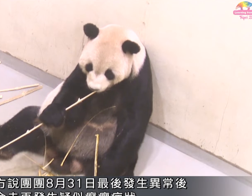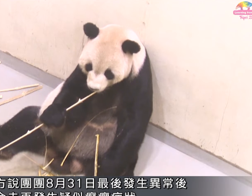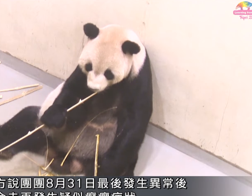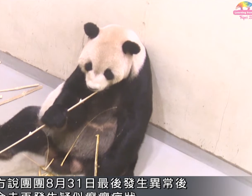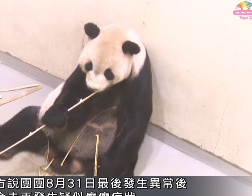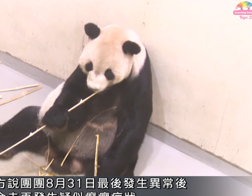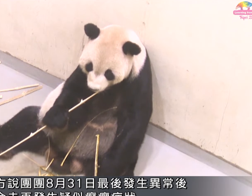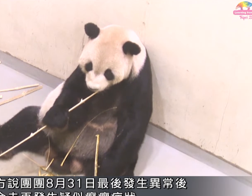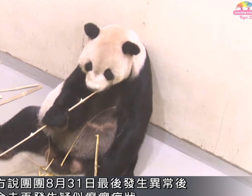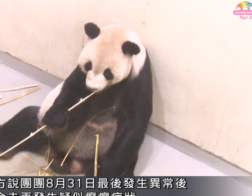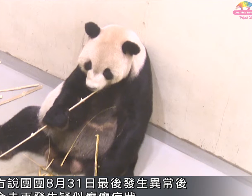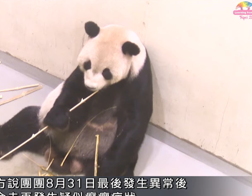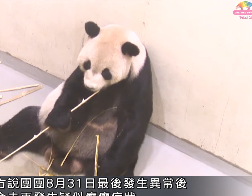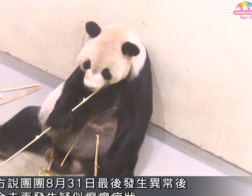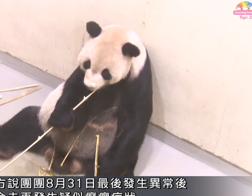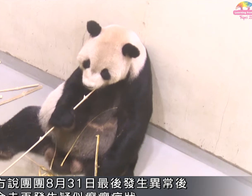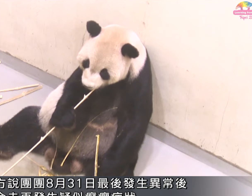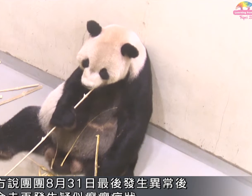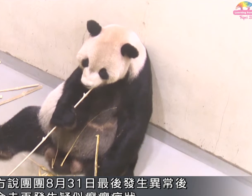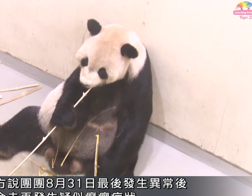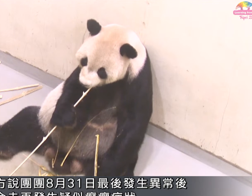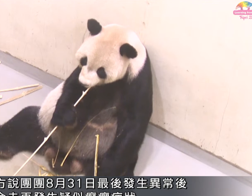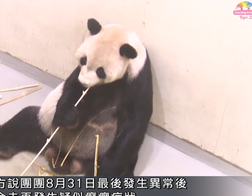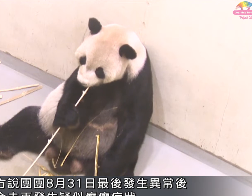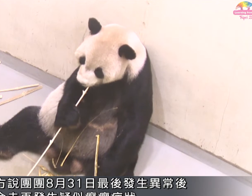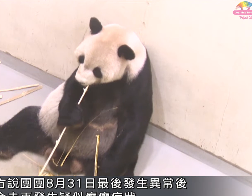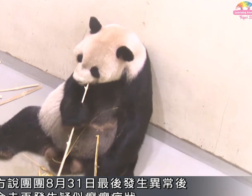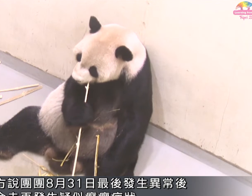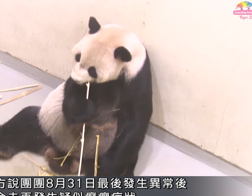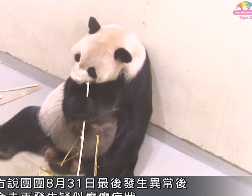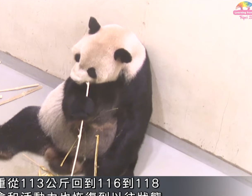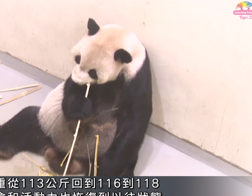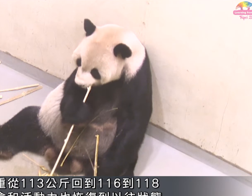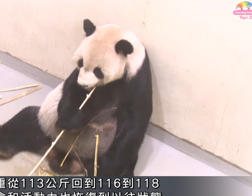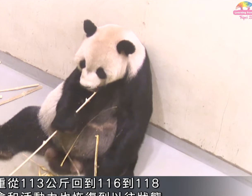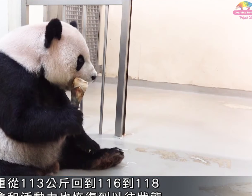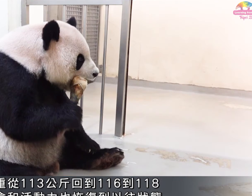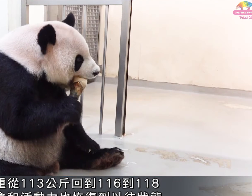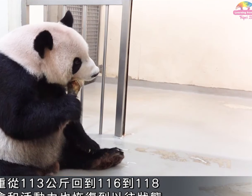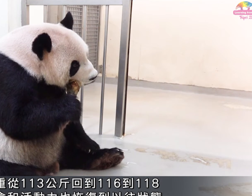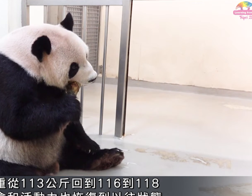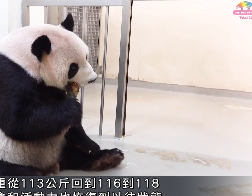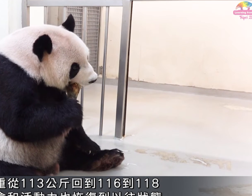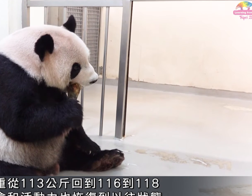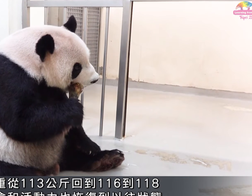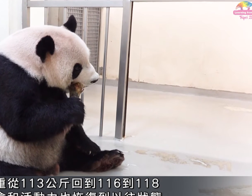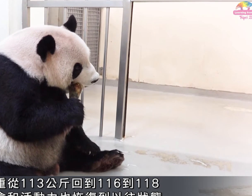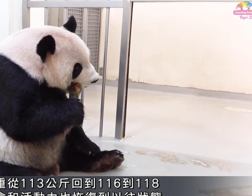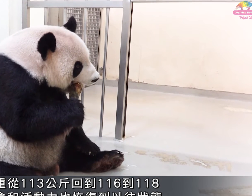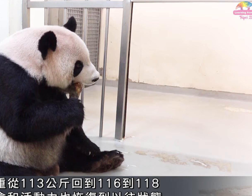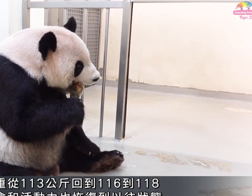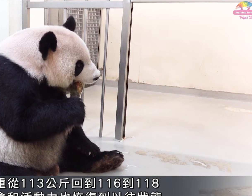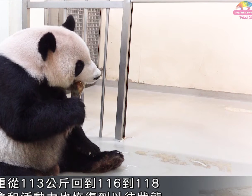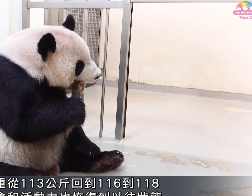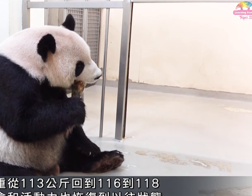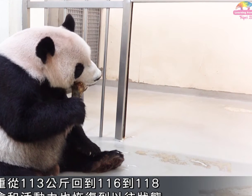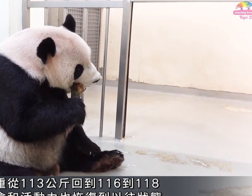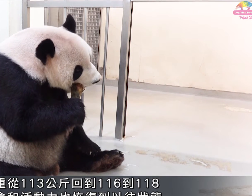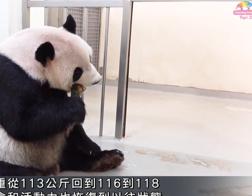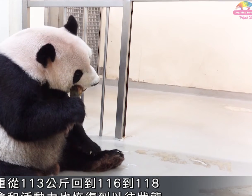发生异常后，至今未再发生疑似癫痫症状，体重从113公斤回到116到118，进